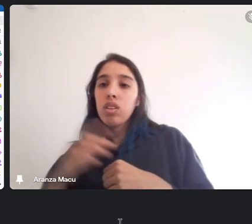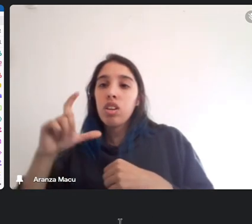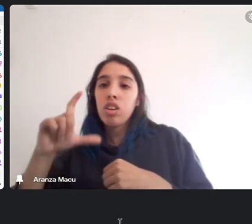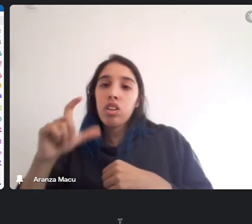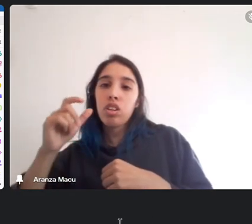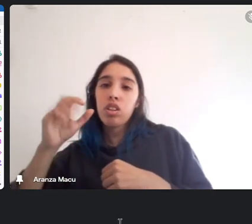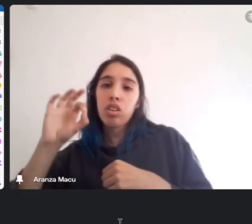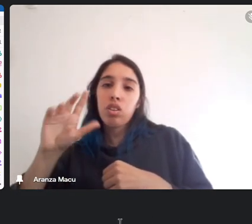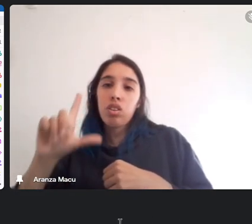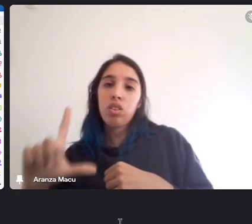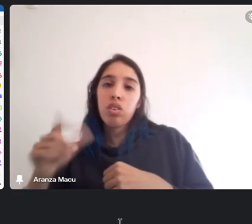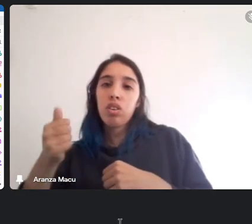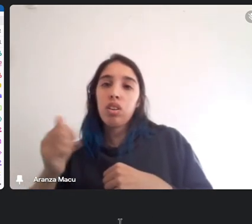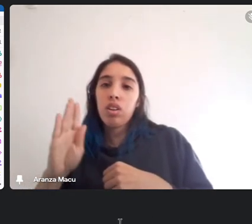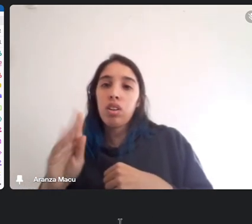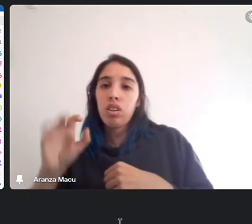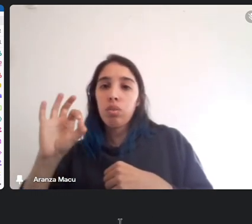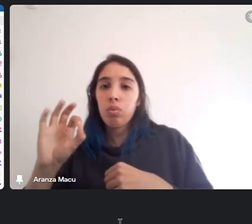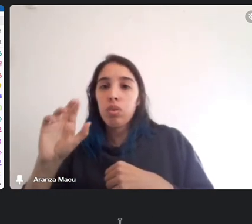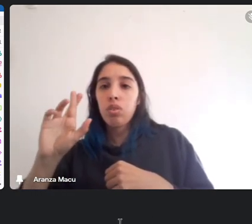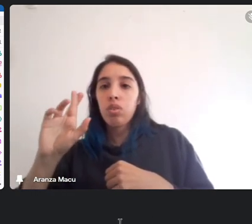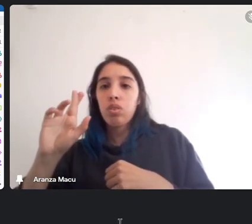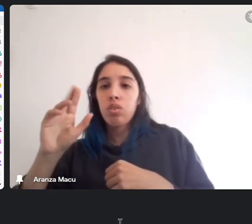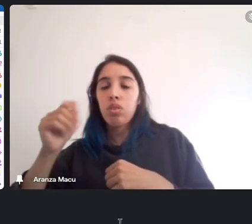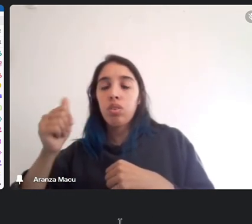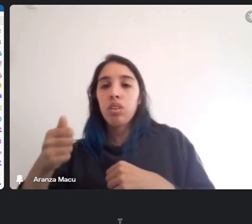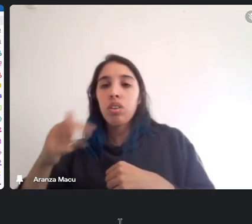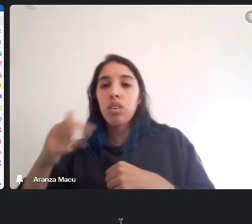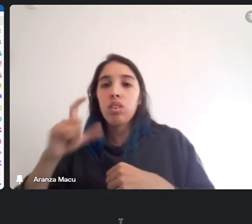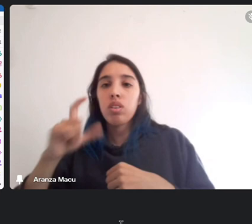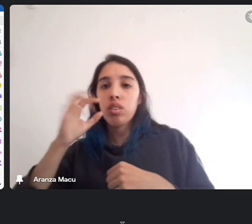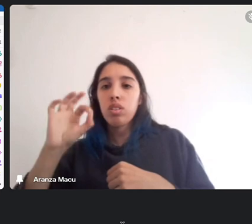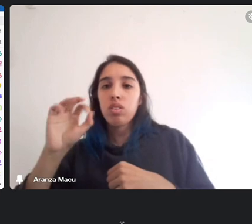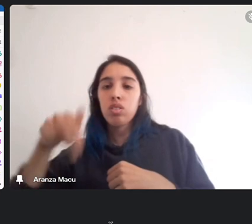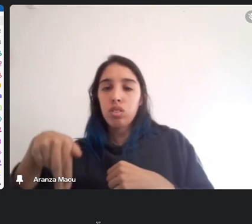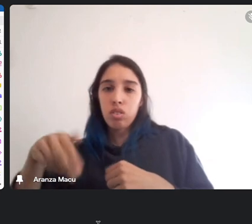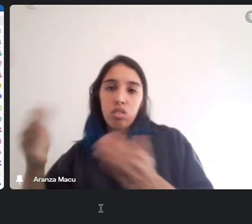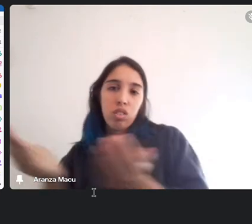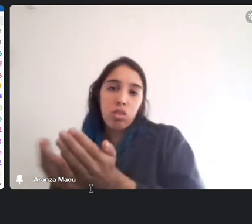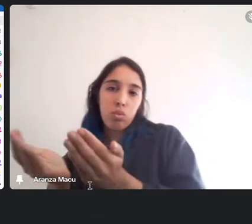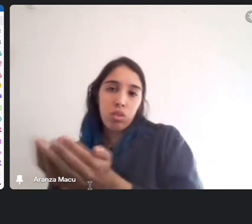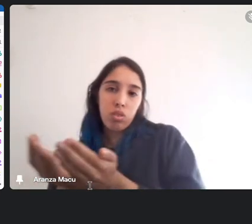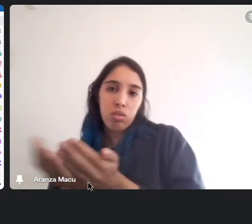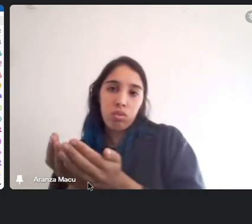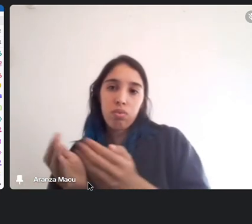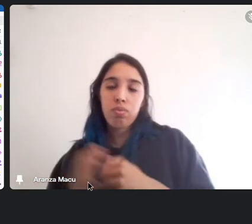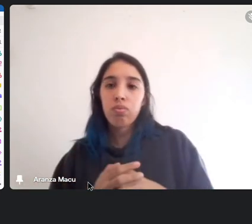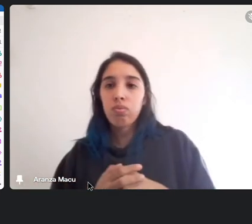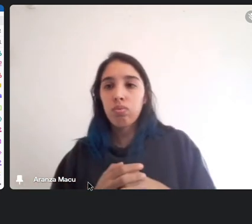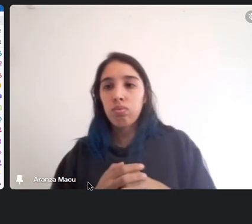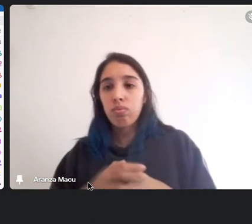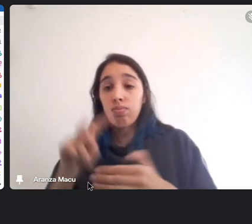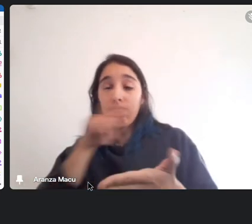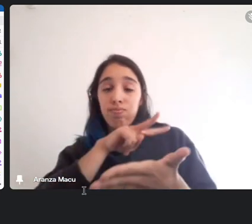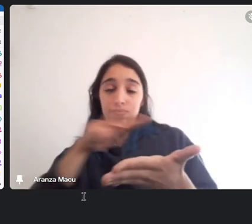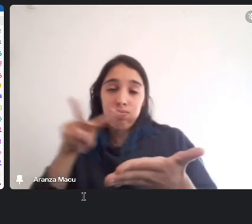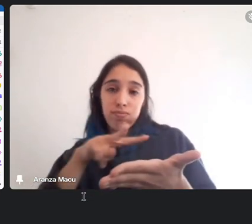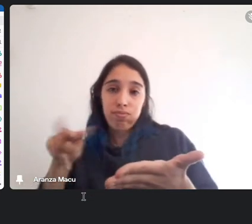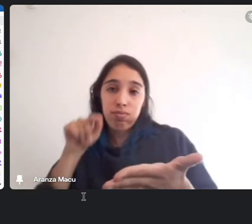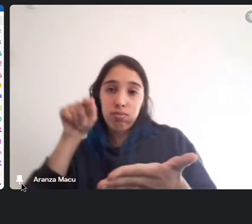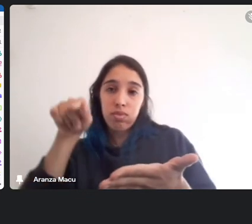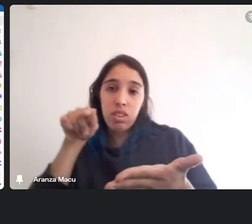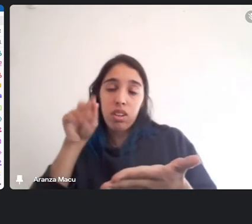Y la colaboración del estudiante. Del estudiante. Bien. Del estudiante. En